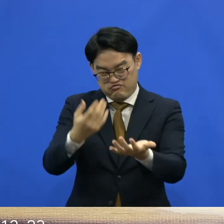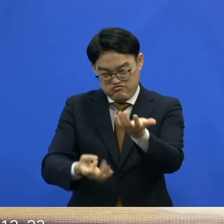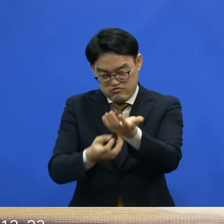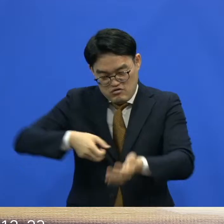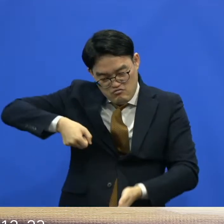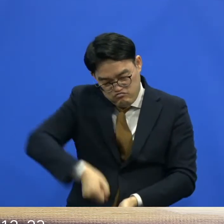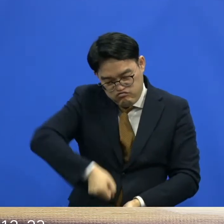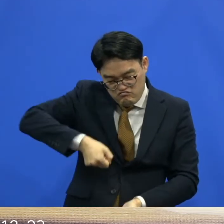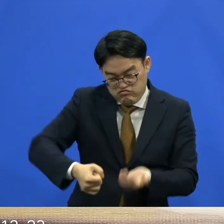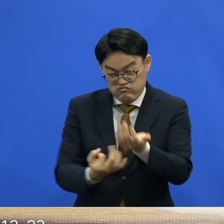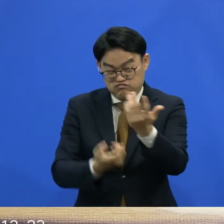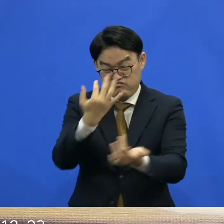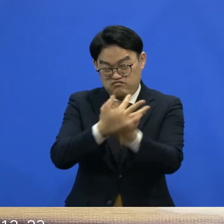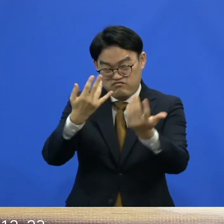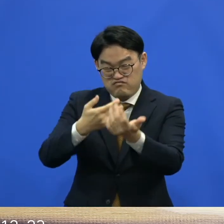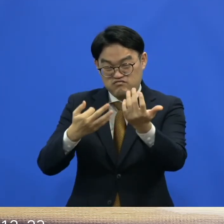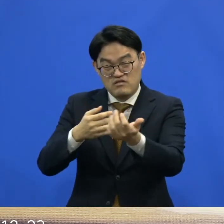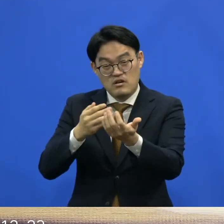근데